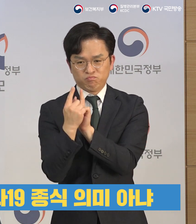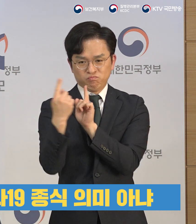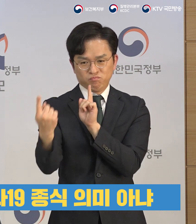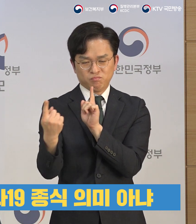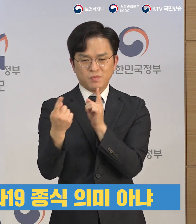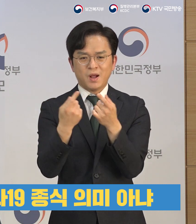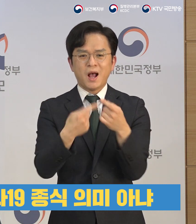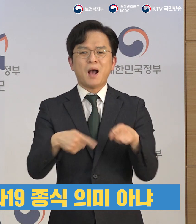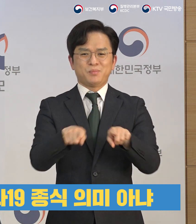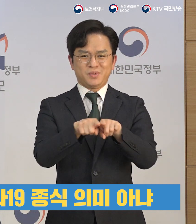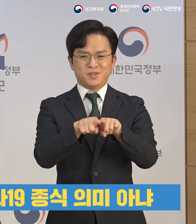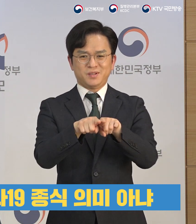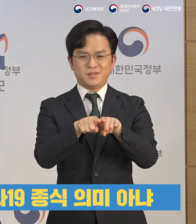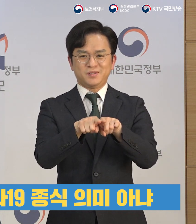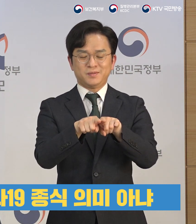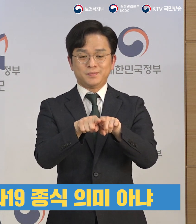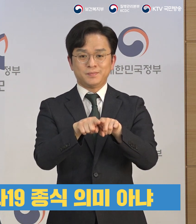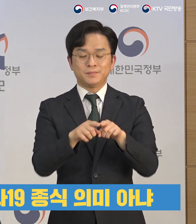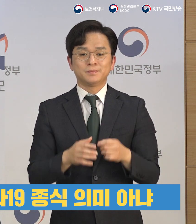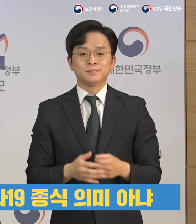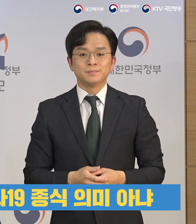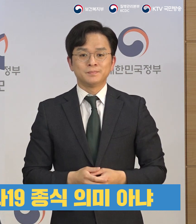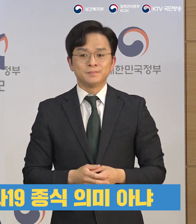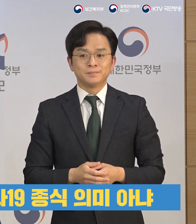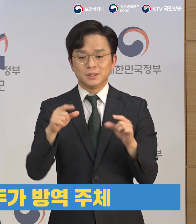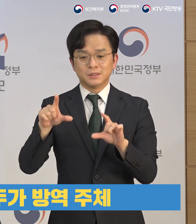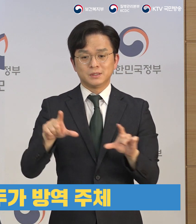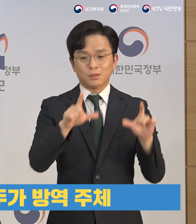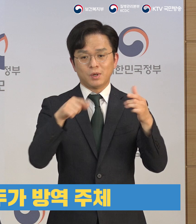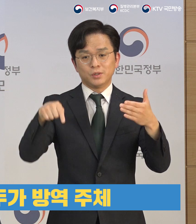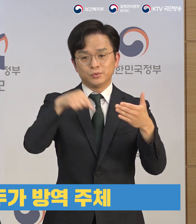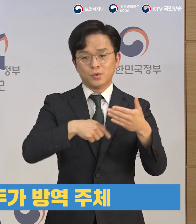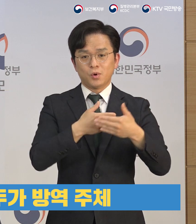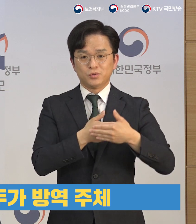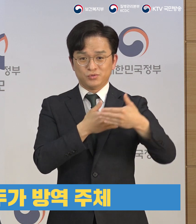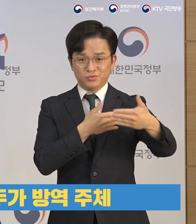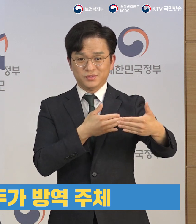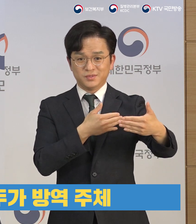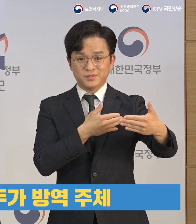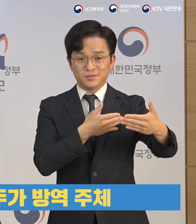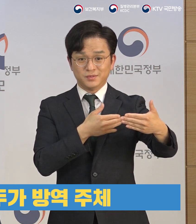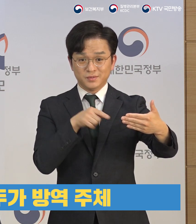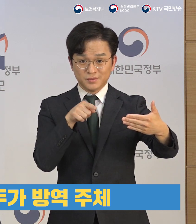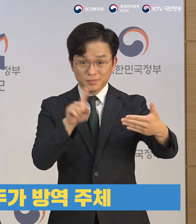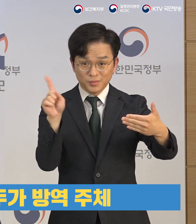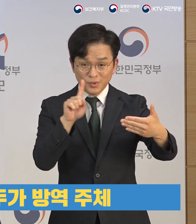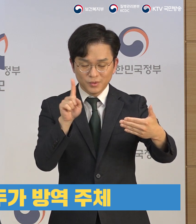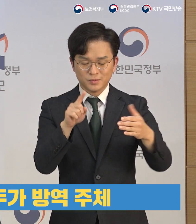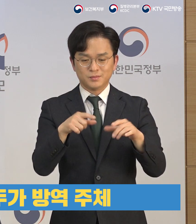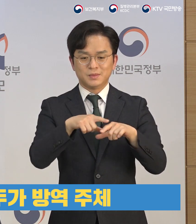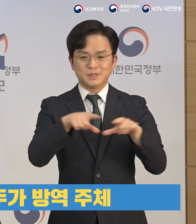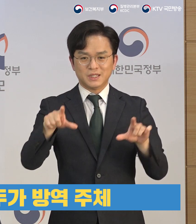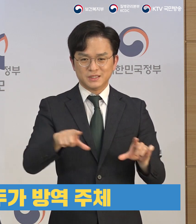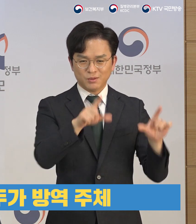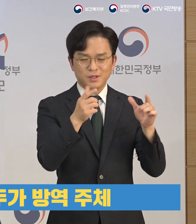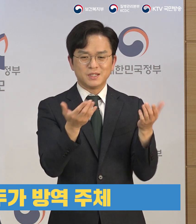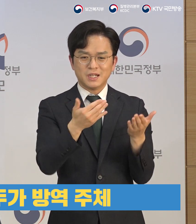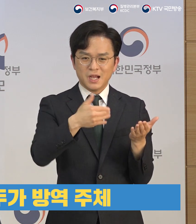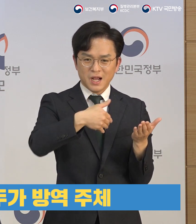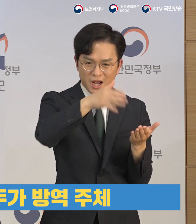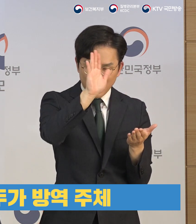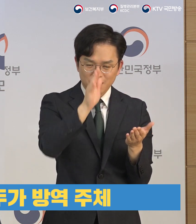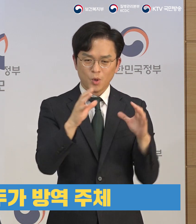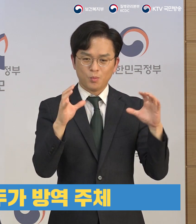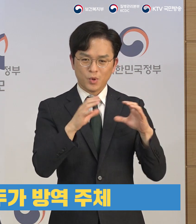차단하고 집단 감정을 막는 것이 목표입니다 생활 속 그리 죽이는 사회적 경제 활동을